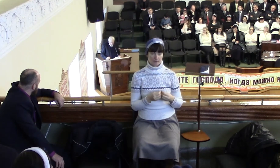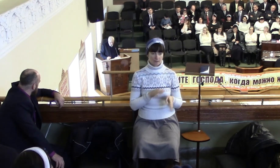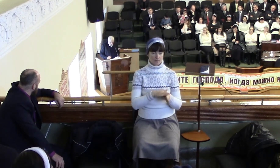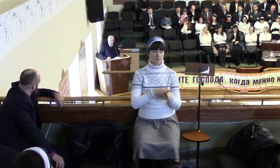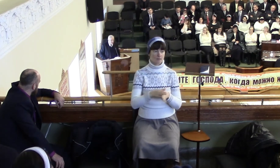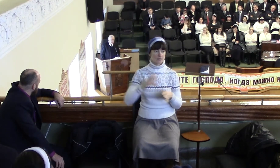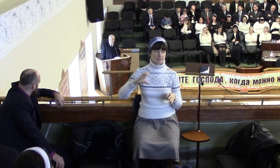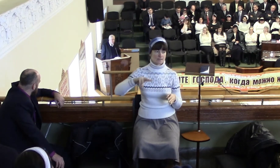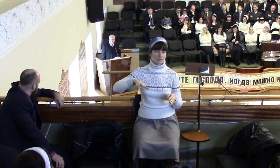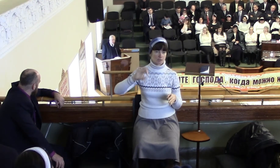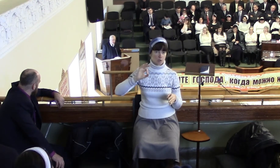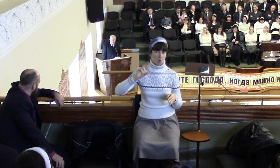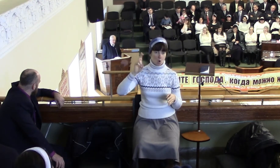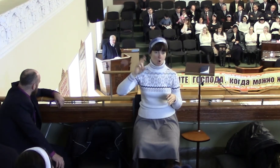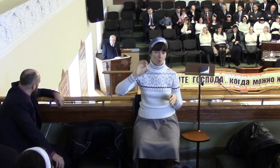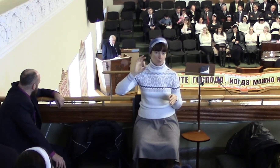и как